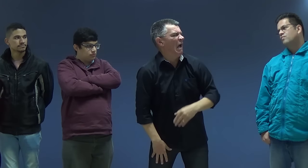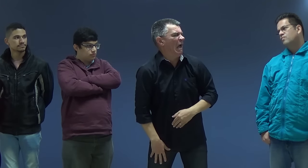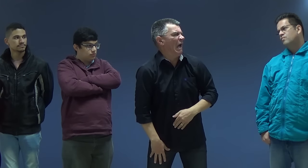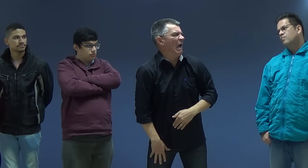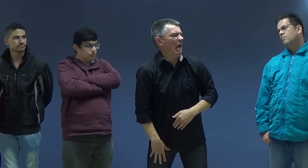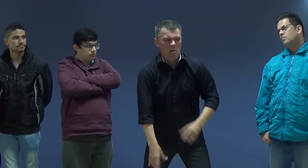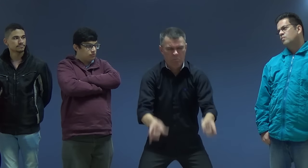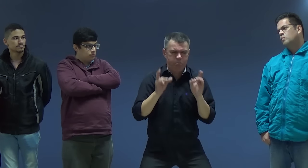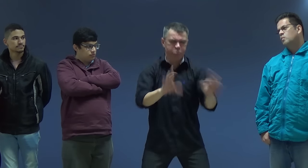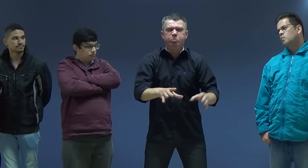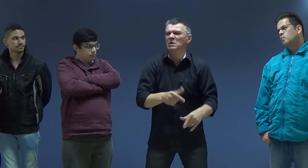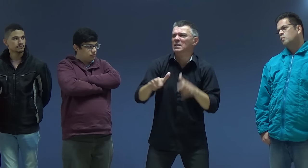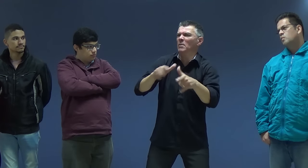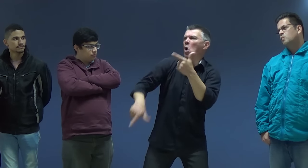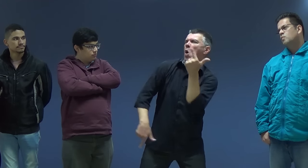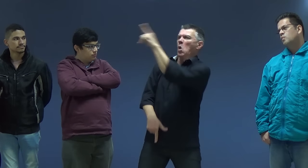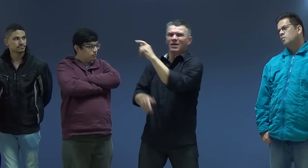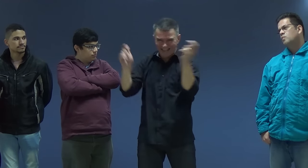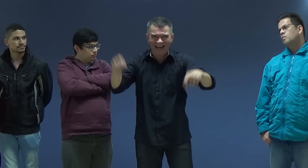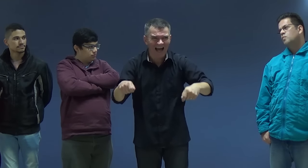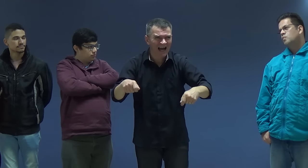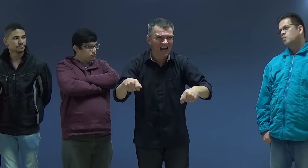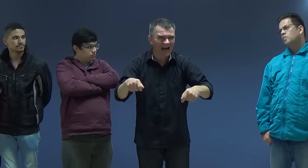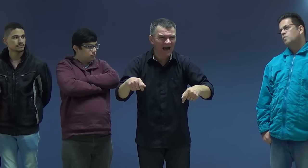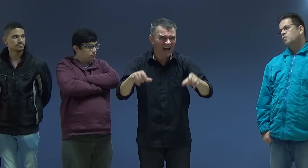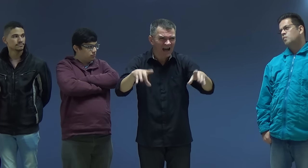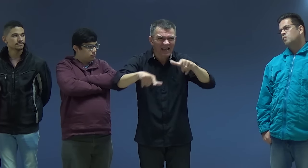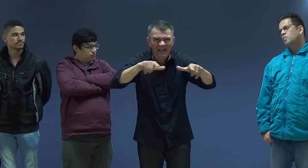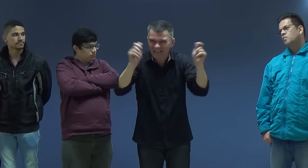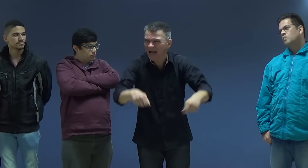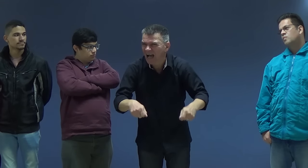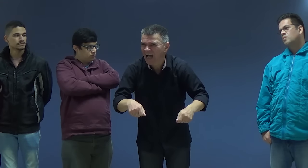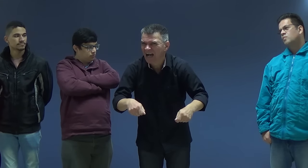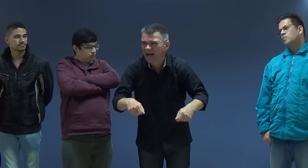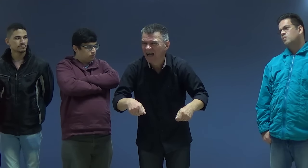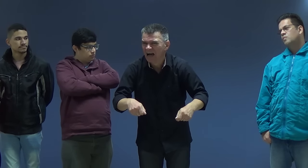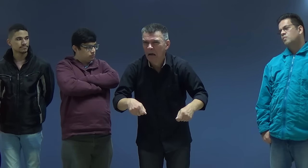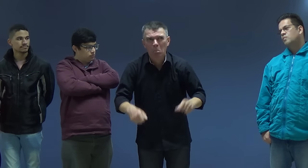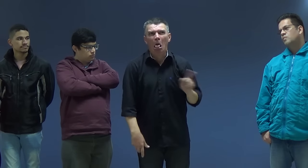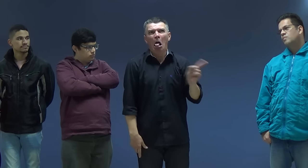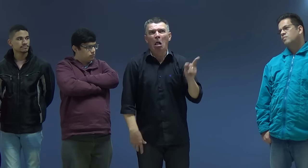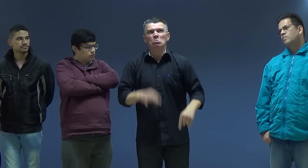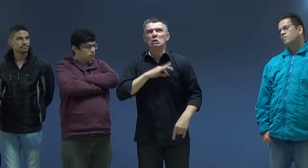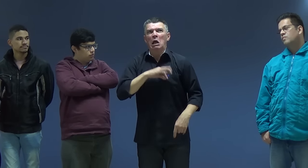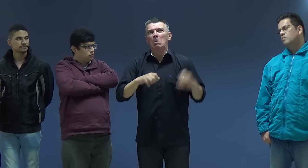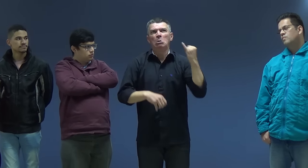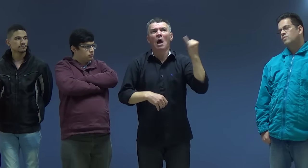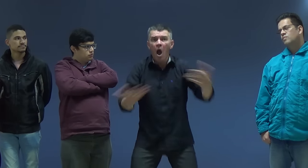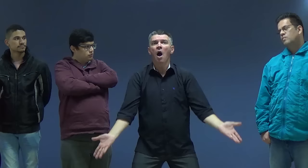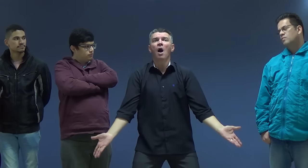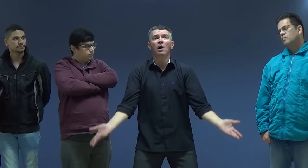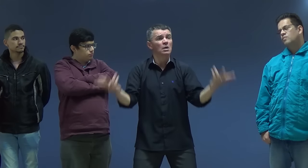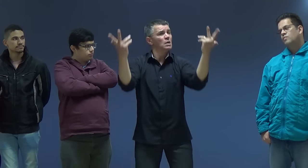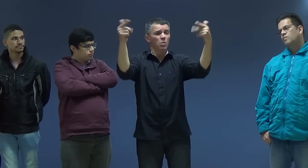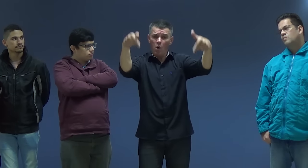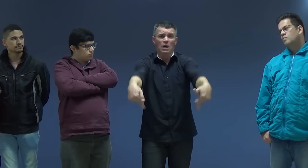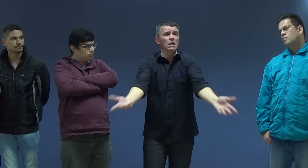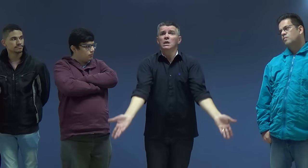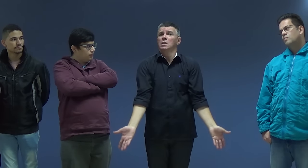Tem fofoca, tem coisas ruins. Ah, eu vou procurar outro trabalho, não gosto daqui. Tá fácil o emprego? Não, esse salário é importante. Gente,